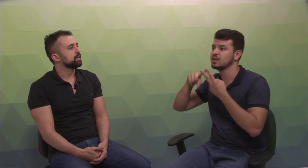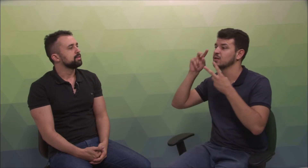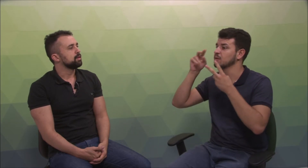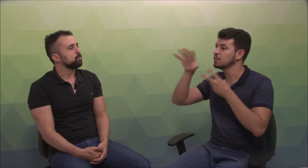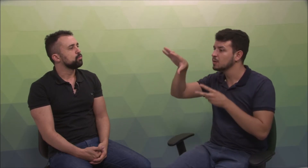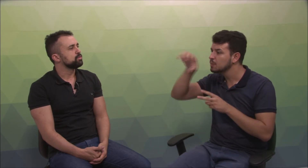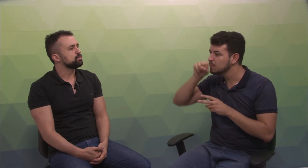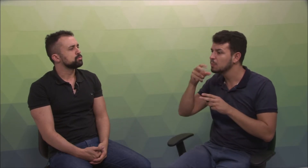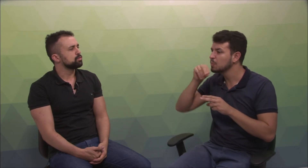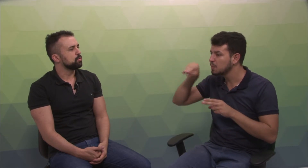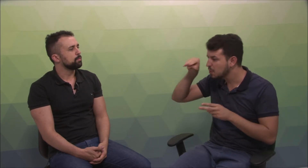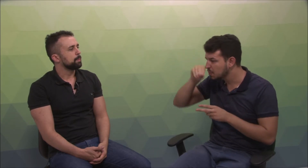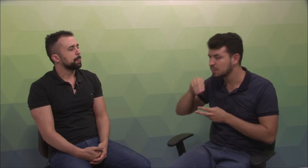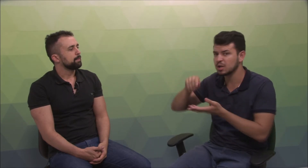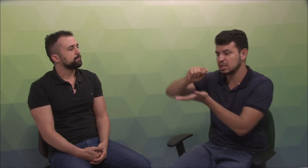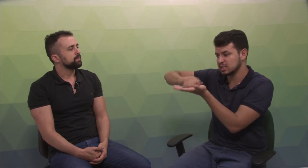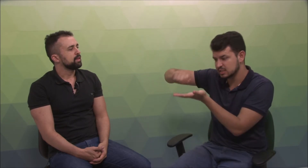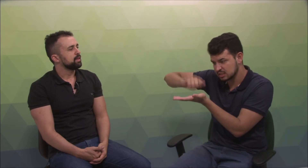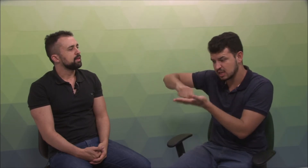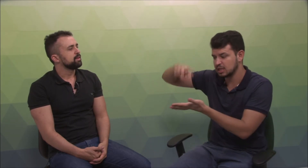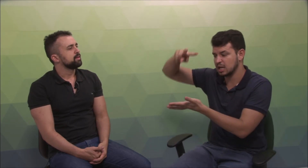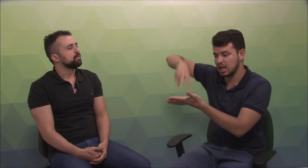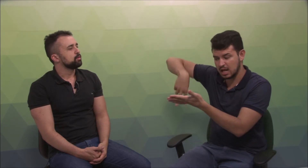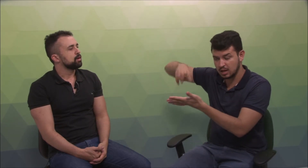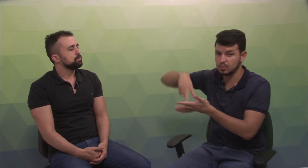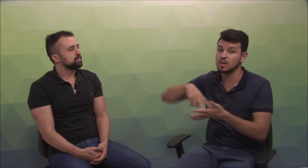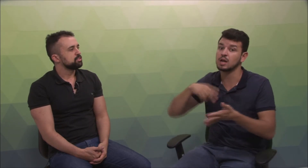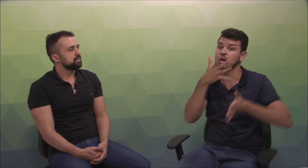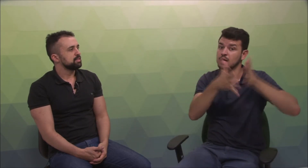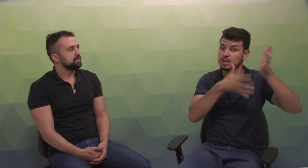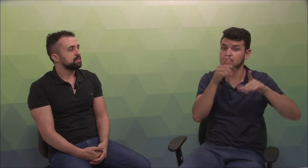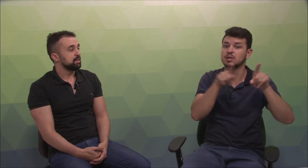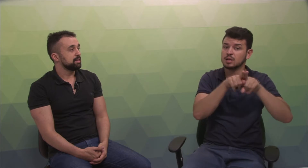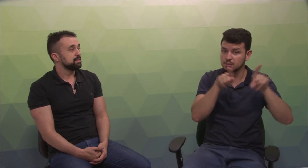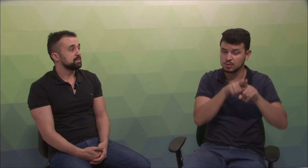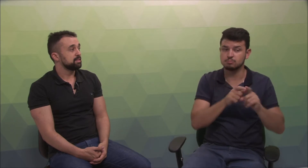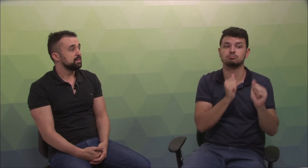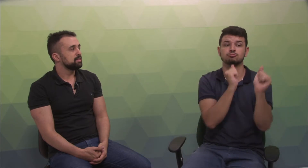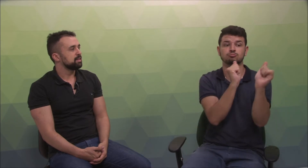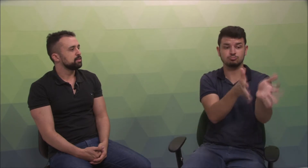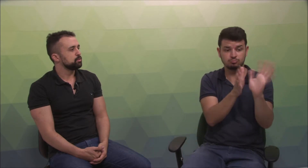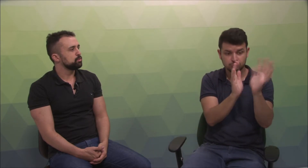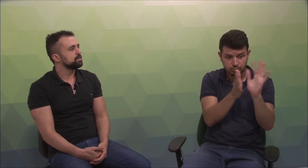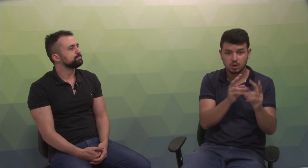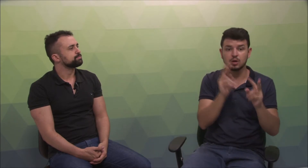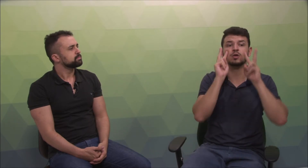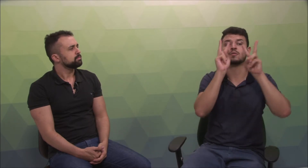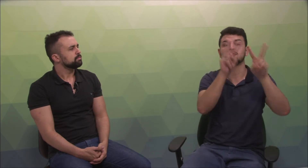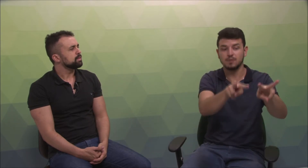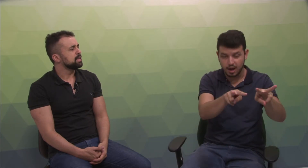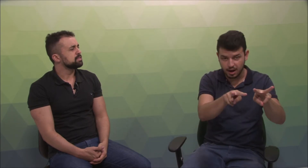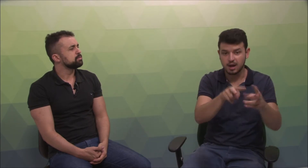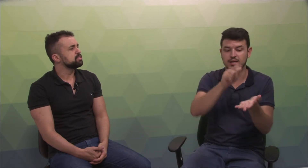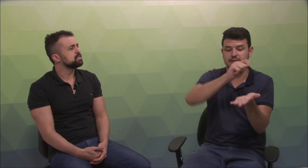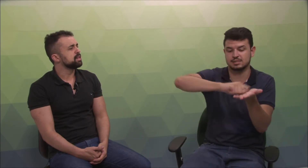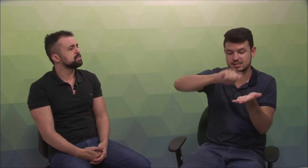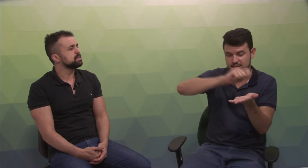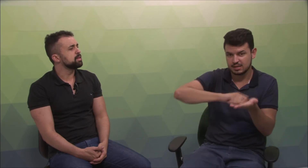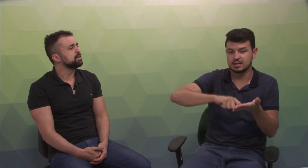né? Ouve-se o som, né? Fala oralmente e tem a escrita e a leitura, as línguas de sinais também.